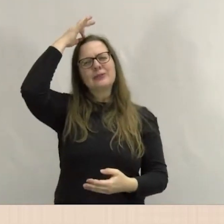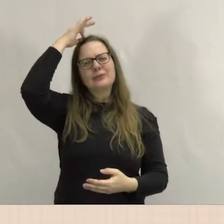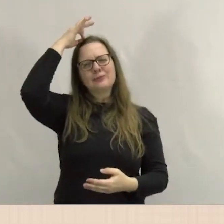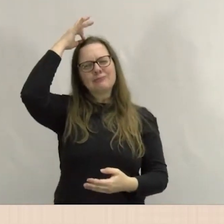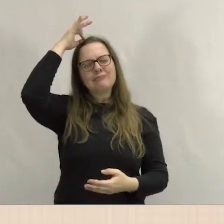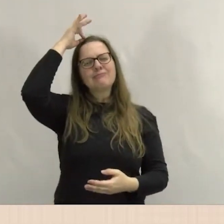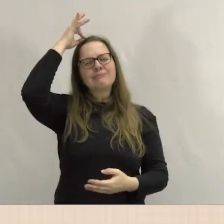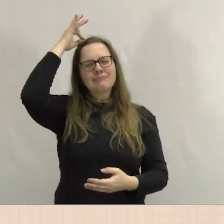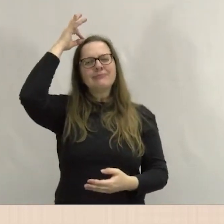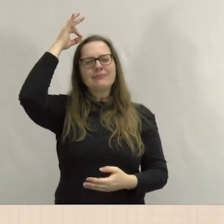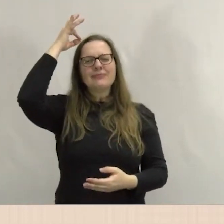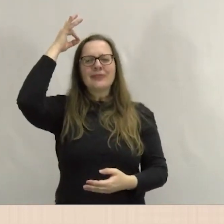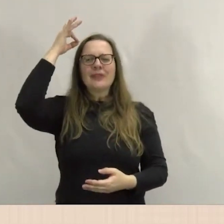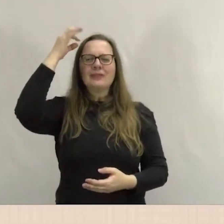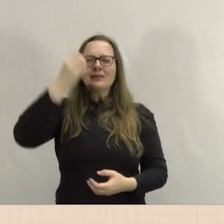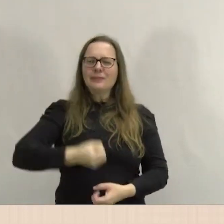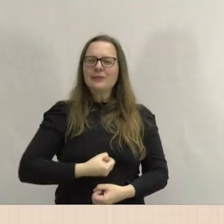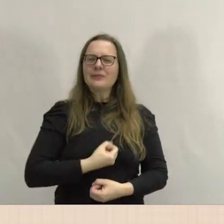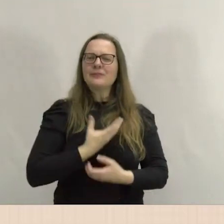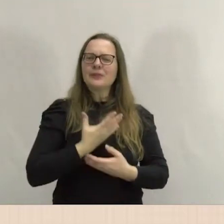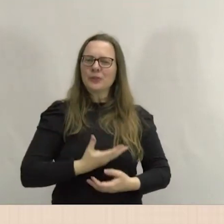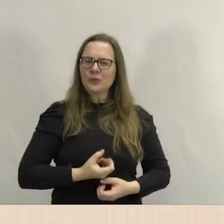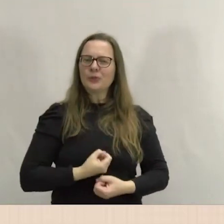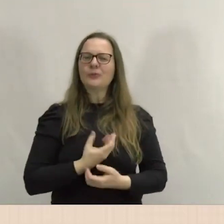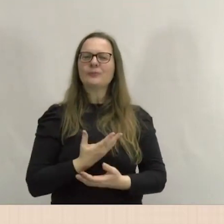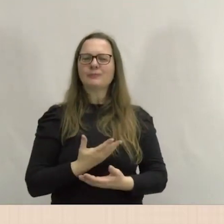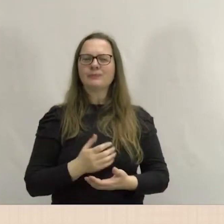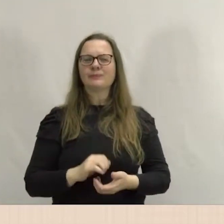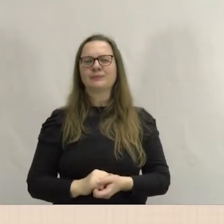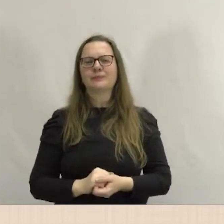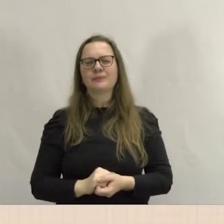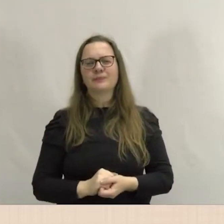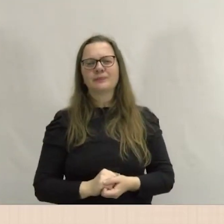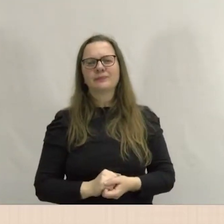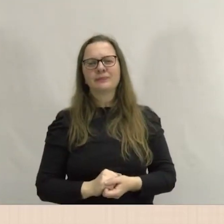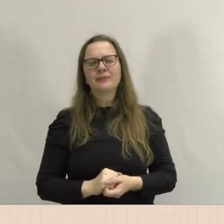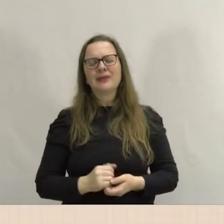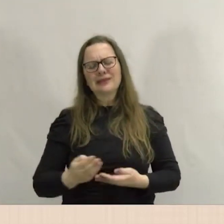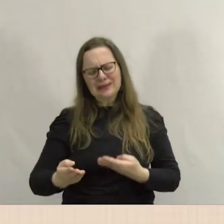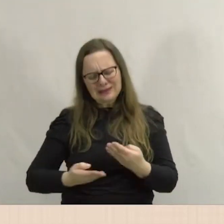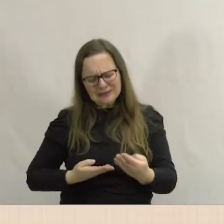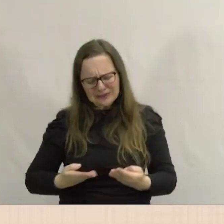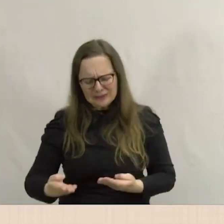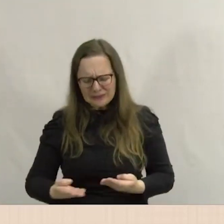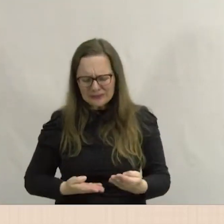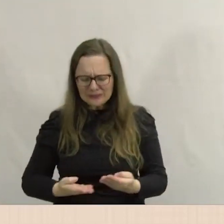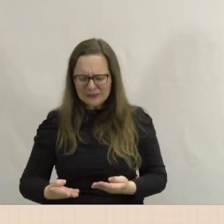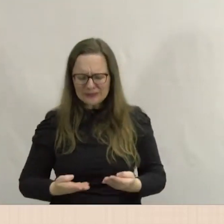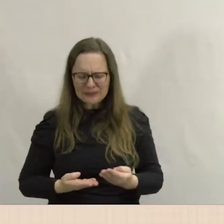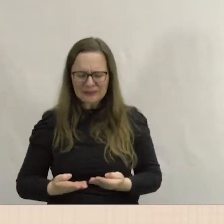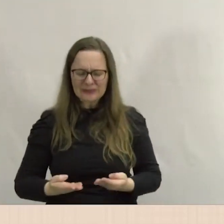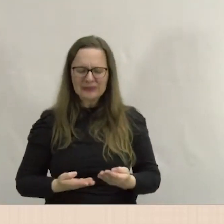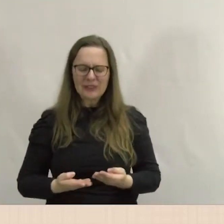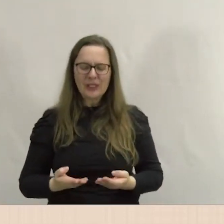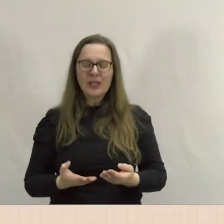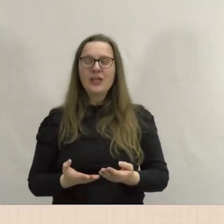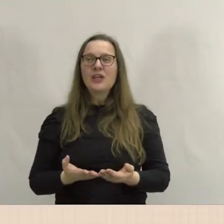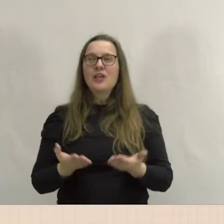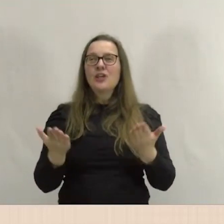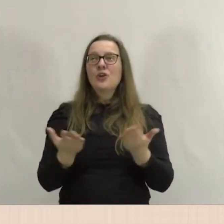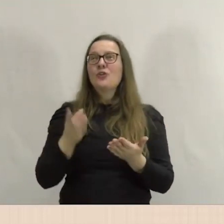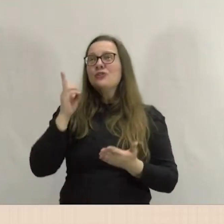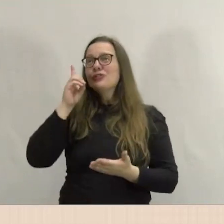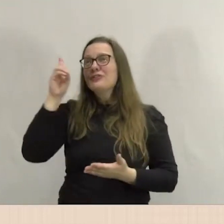Mas graças a Deus, depois dos 40 anos de árduo trabalho do nosso irmão, ele preparou uma base boa.